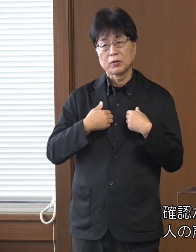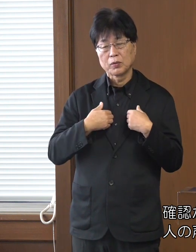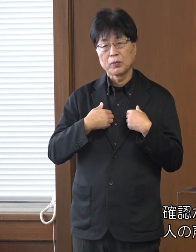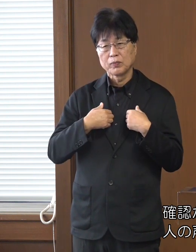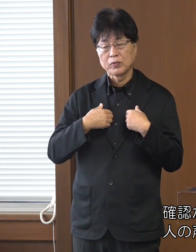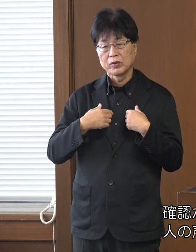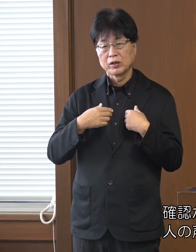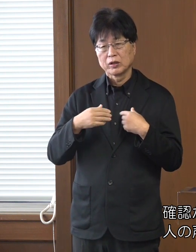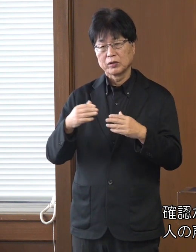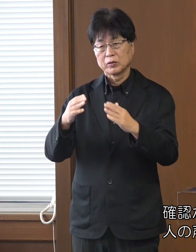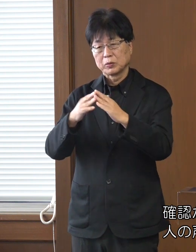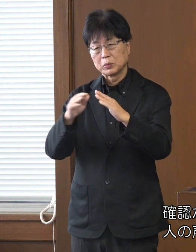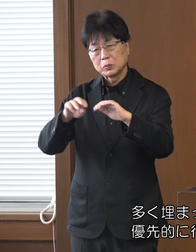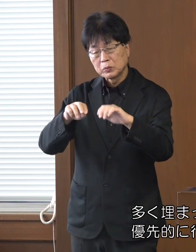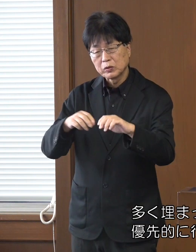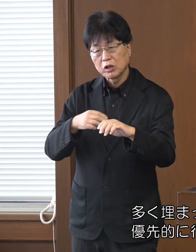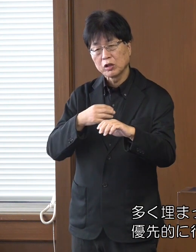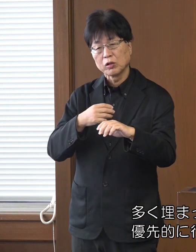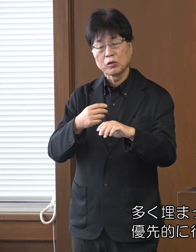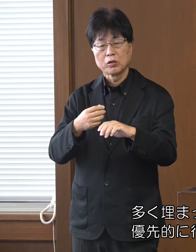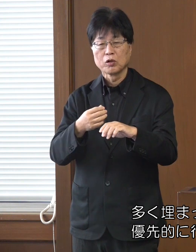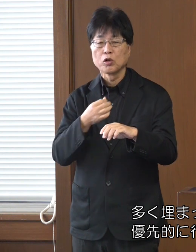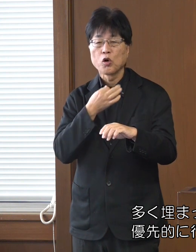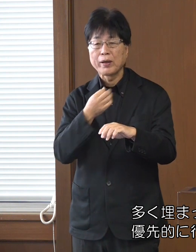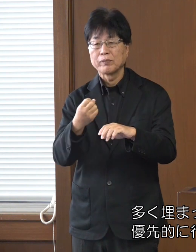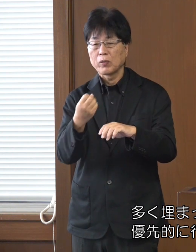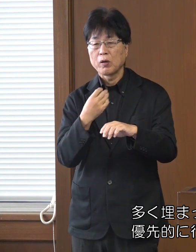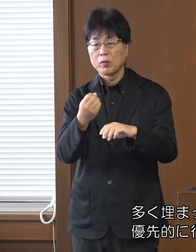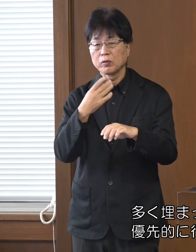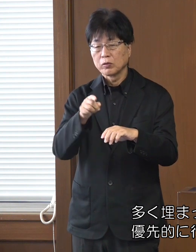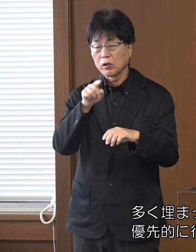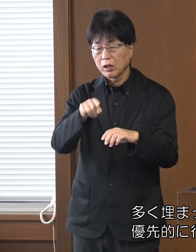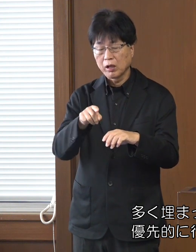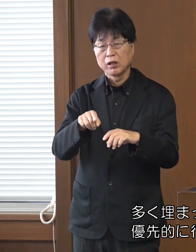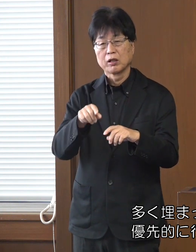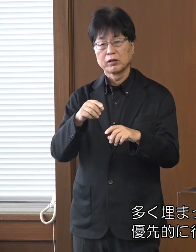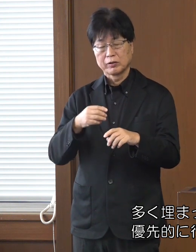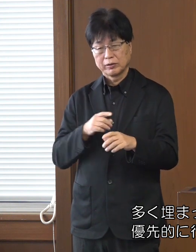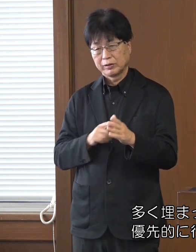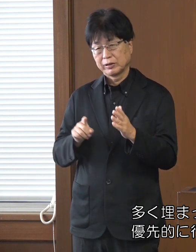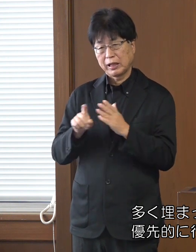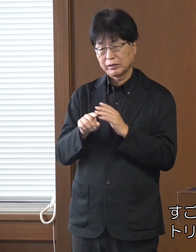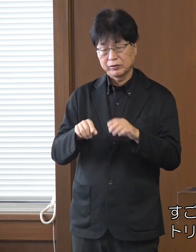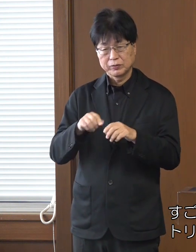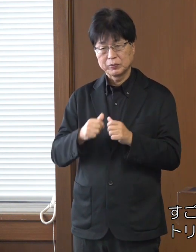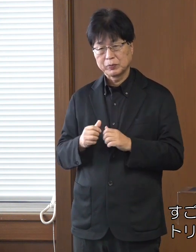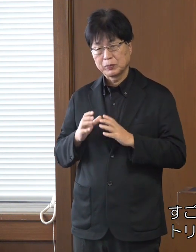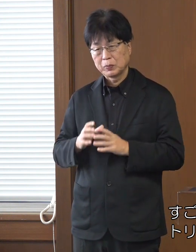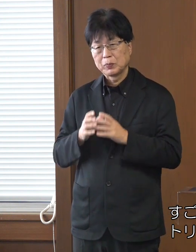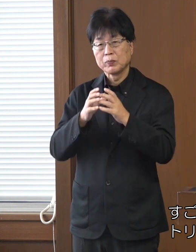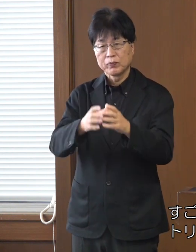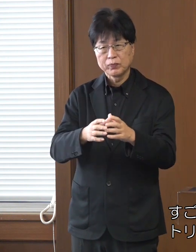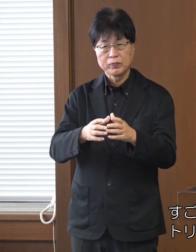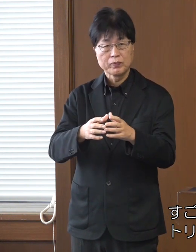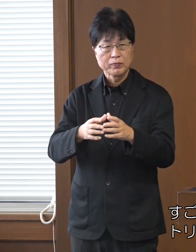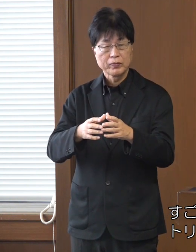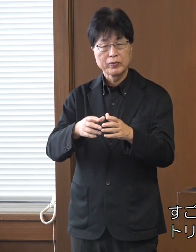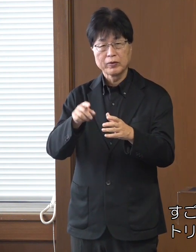の声がするところとか多く埋まってそうなところが優先的にこれ行かざるを得ないんです。すごく悲しいこと